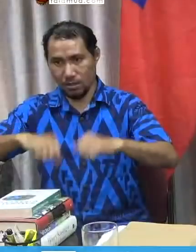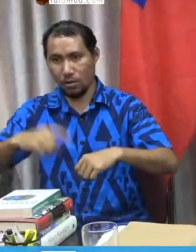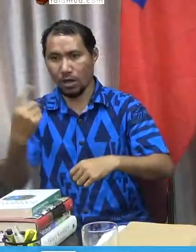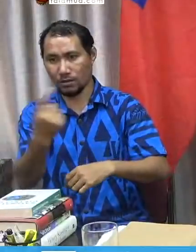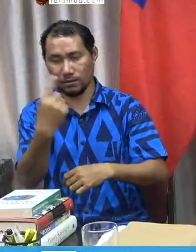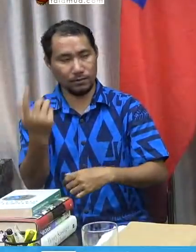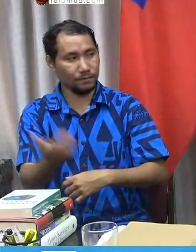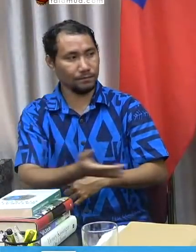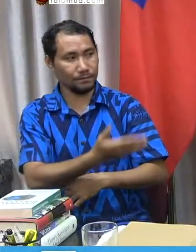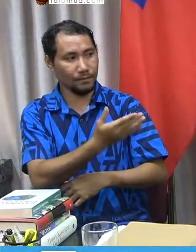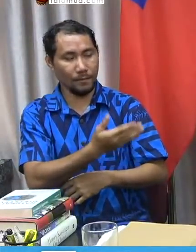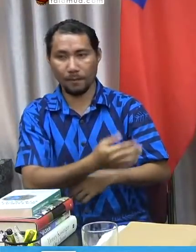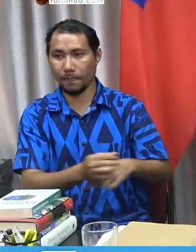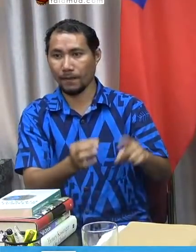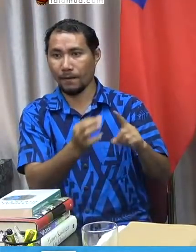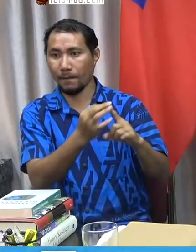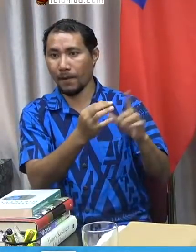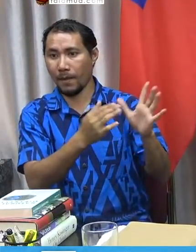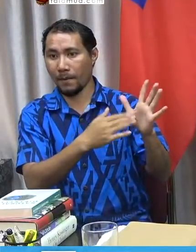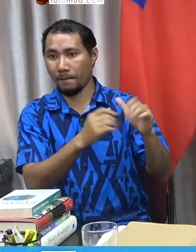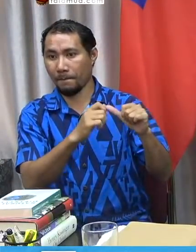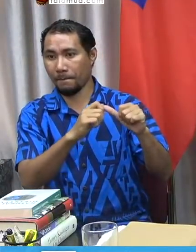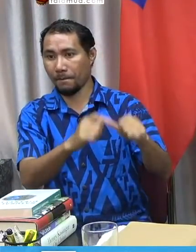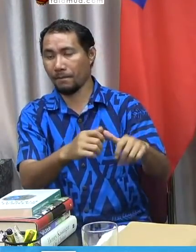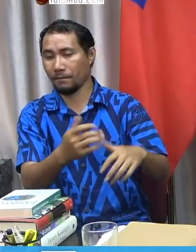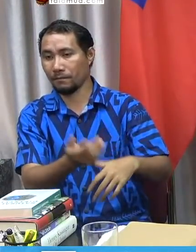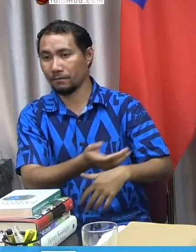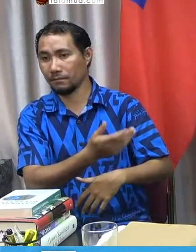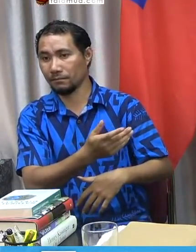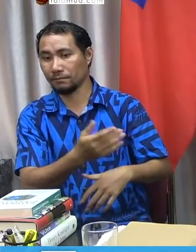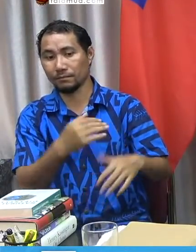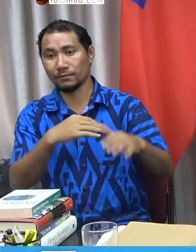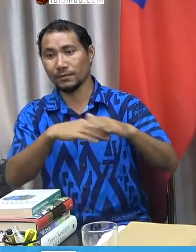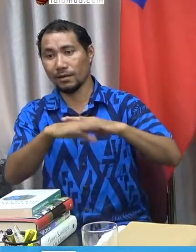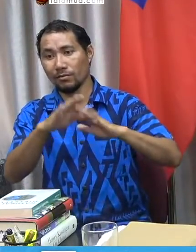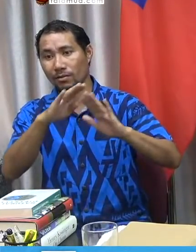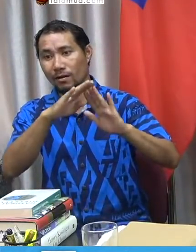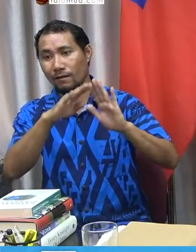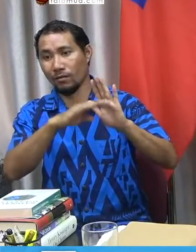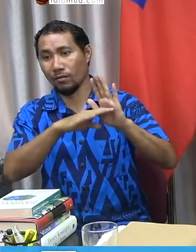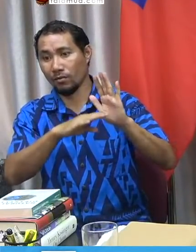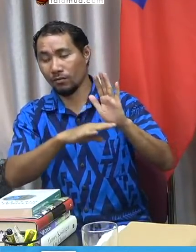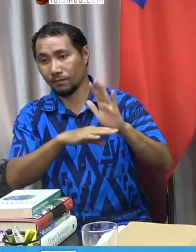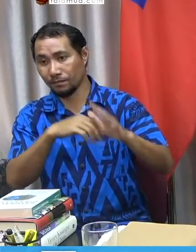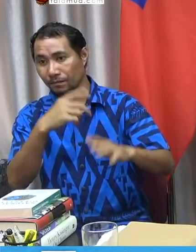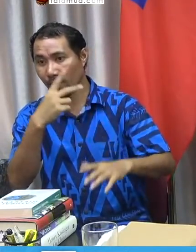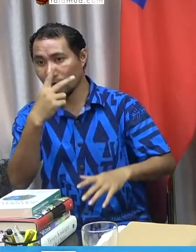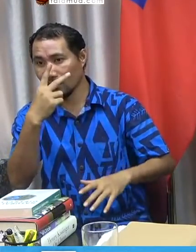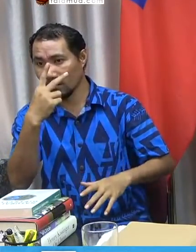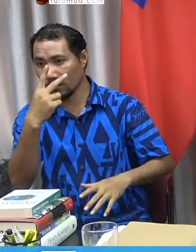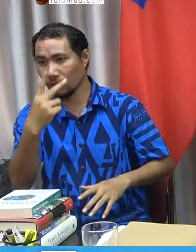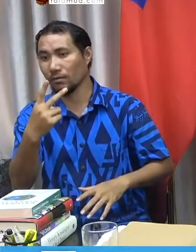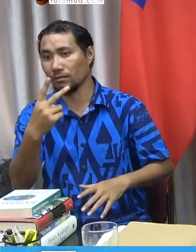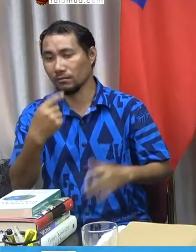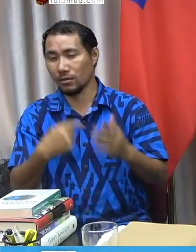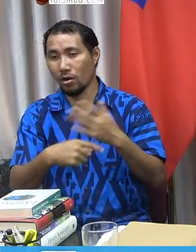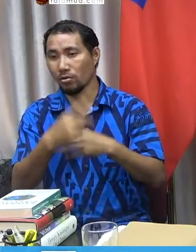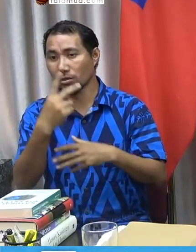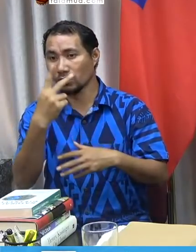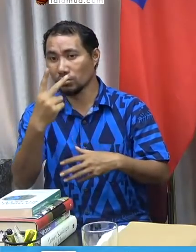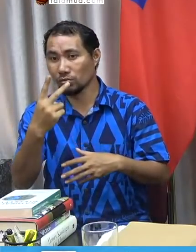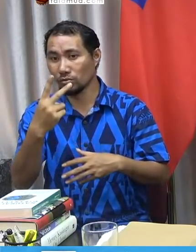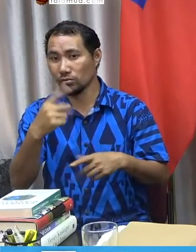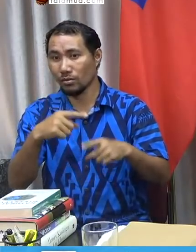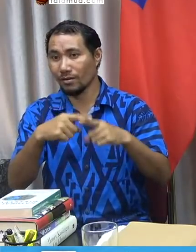Ia, o le mea. I lalo altu la fono, e lua mea e whai ese whai ungo e se plestene,